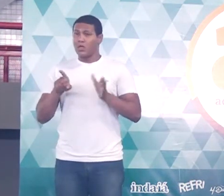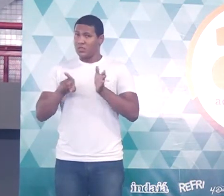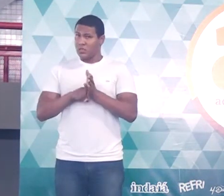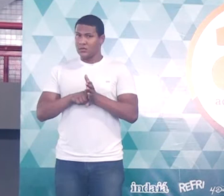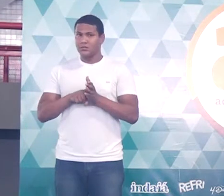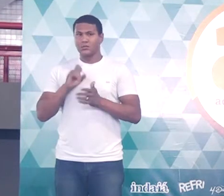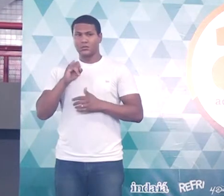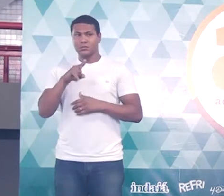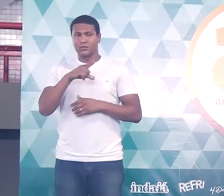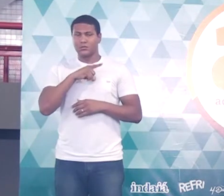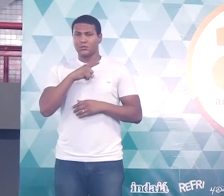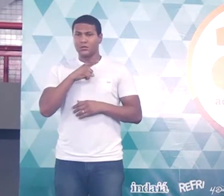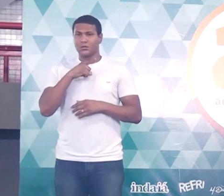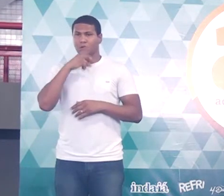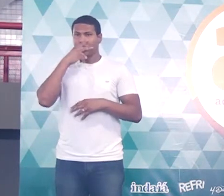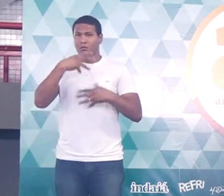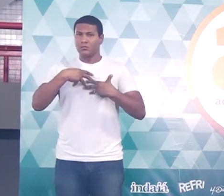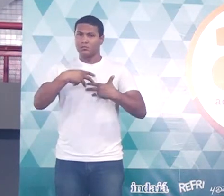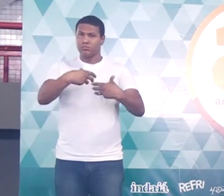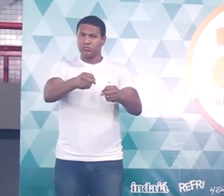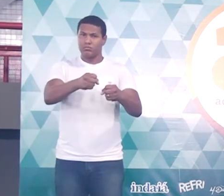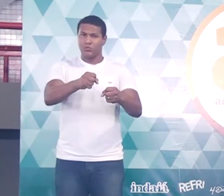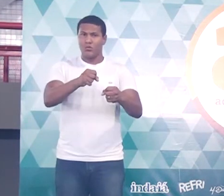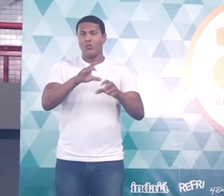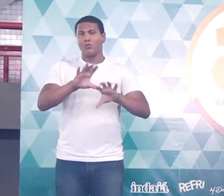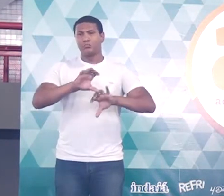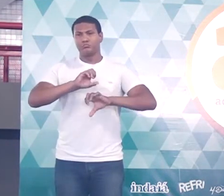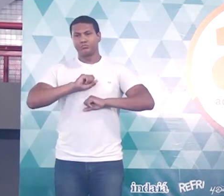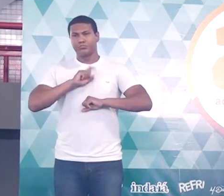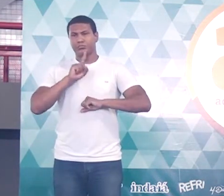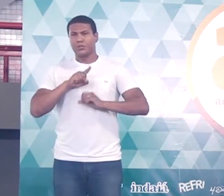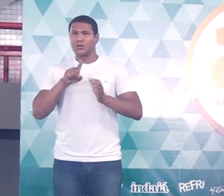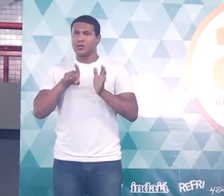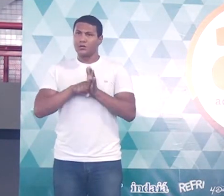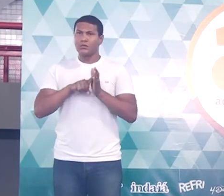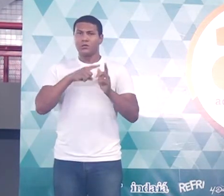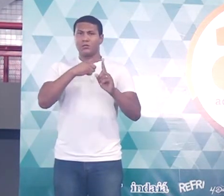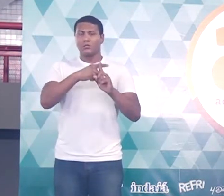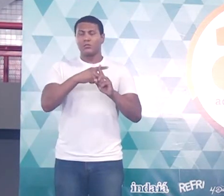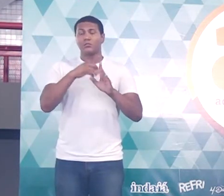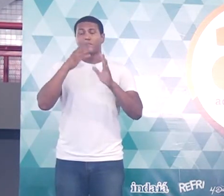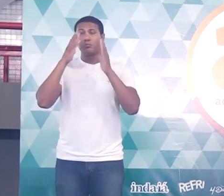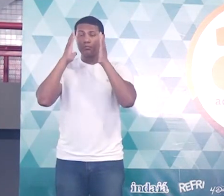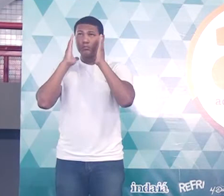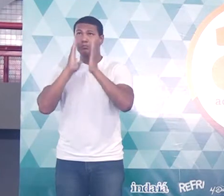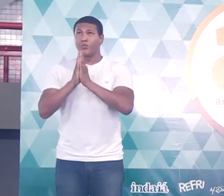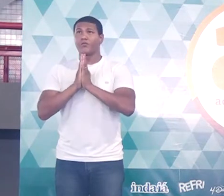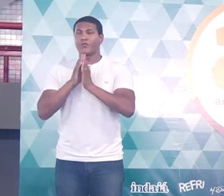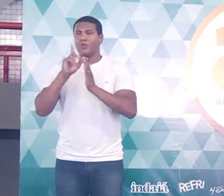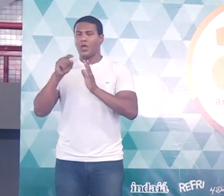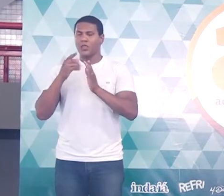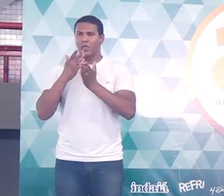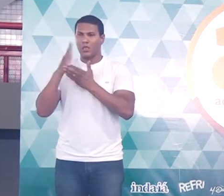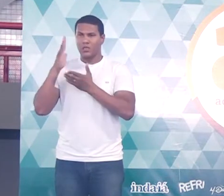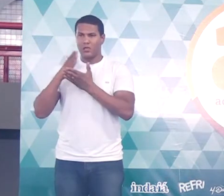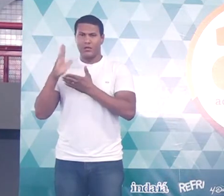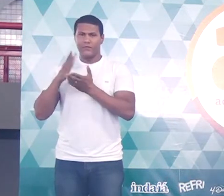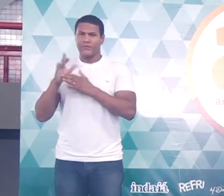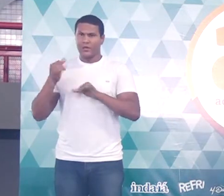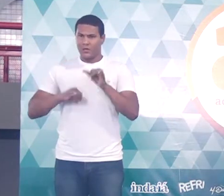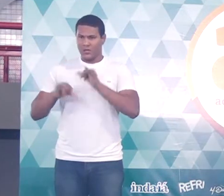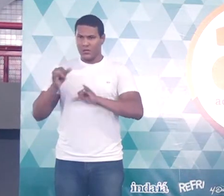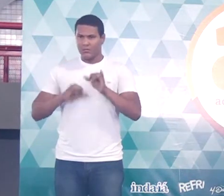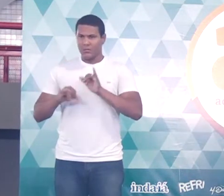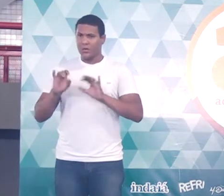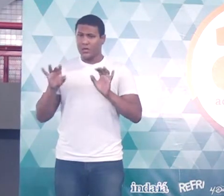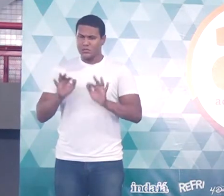que é recebido é positivo. Pela hóstia consagrada, não confunda com química. Negócio de endotérmica, exotérmica, né? Aqui não,